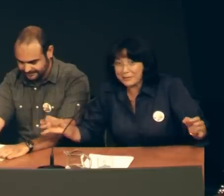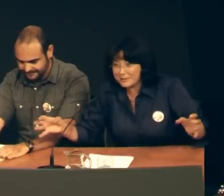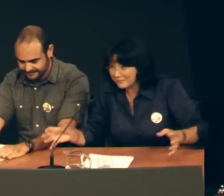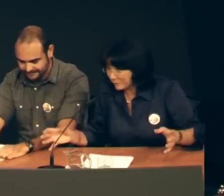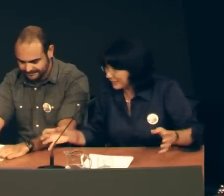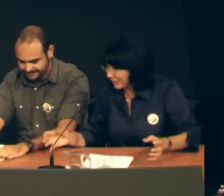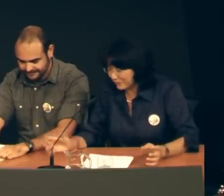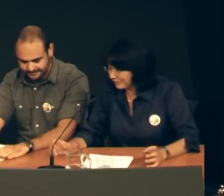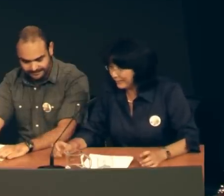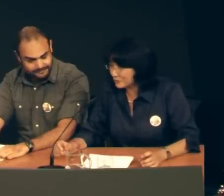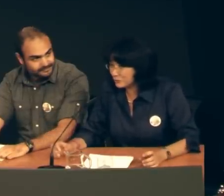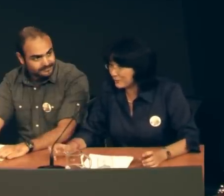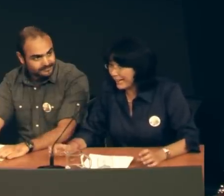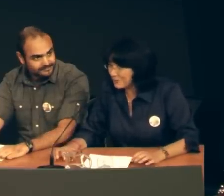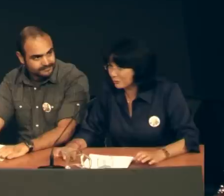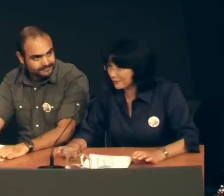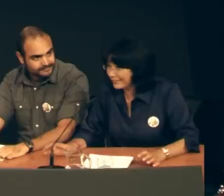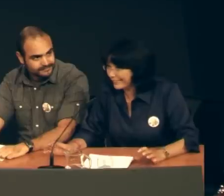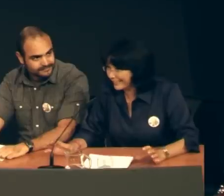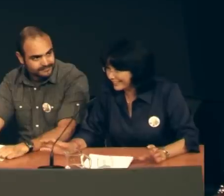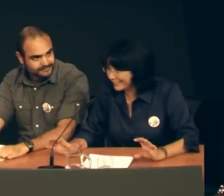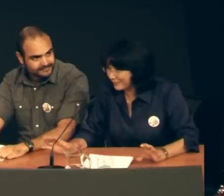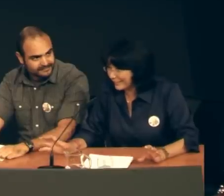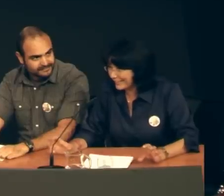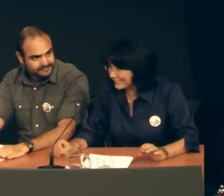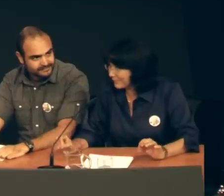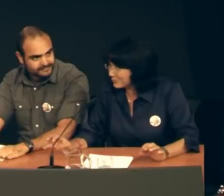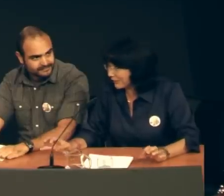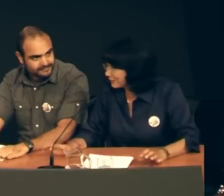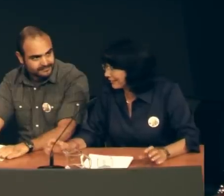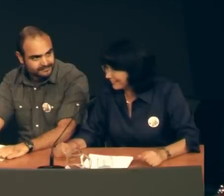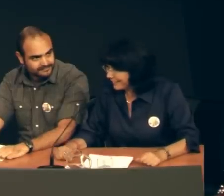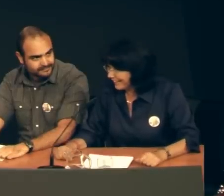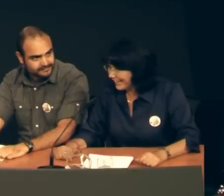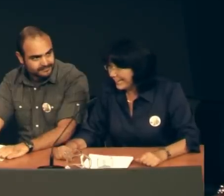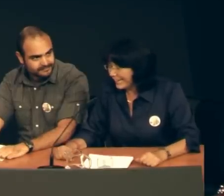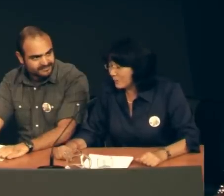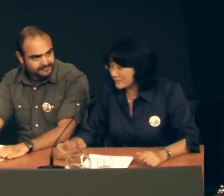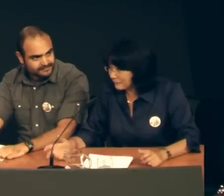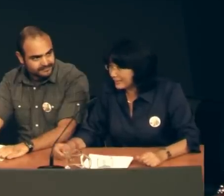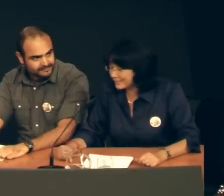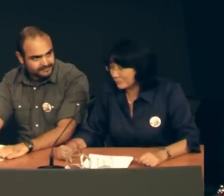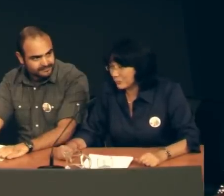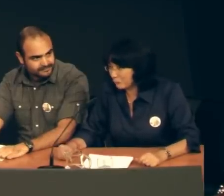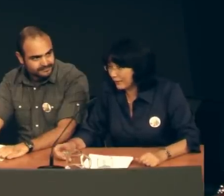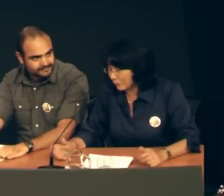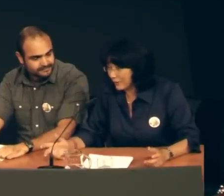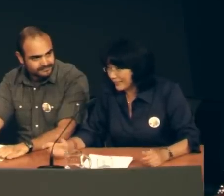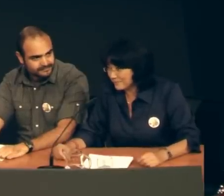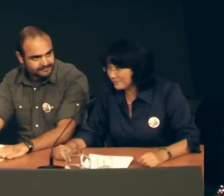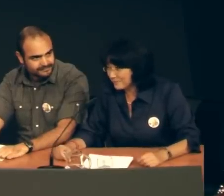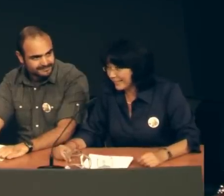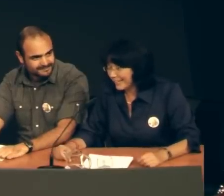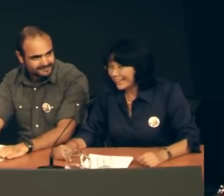en el panorama político y no nos gustaba absolutamente de lo que estábamos tocando nada. Y lo más afín pues fue